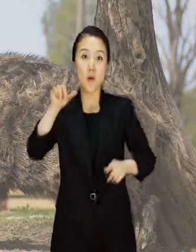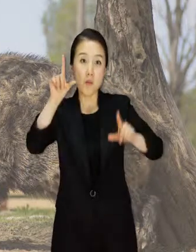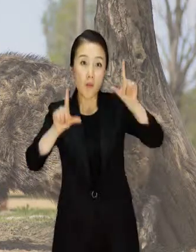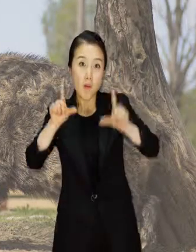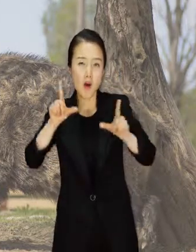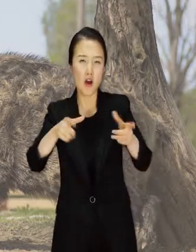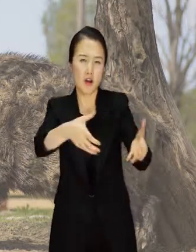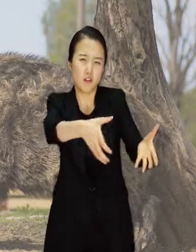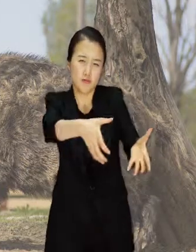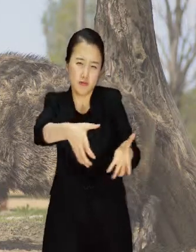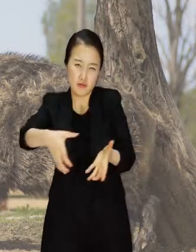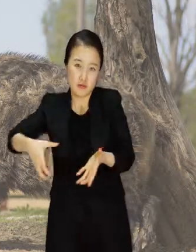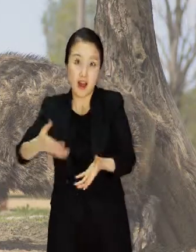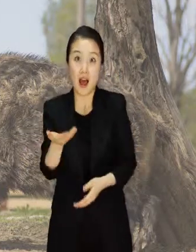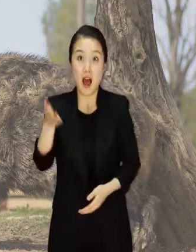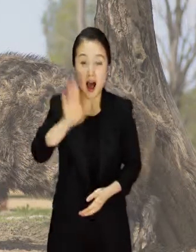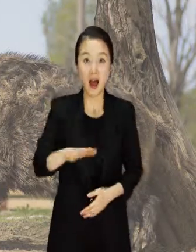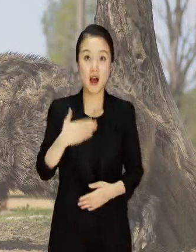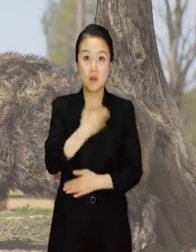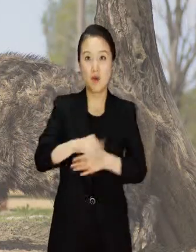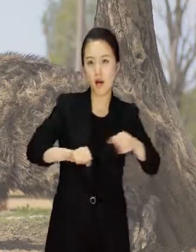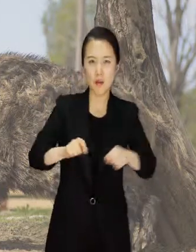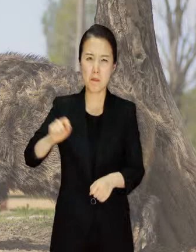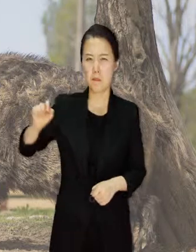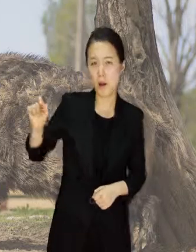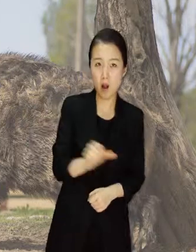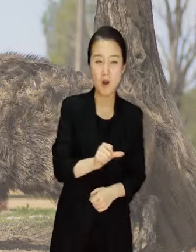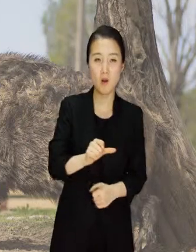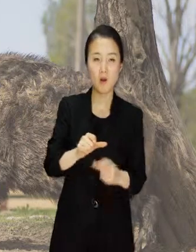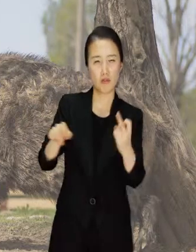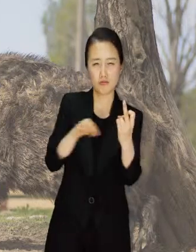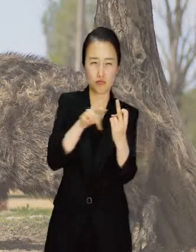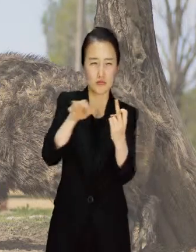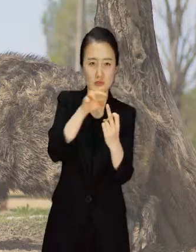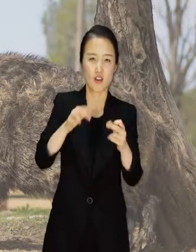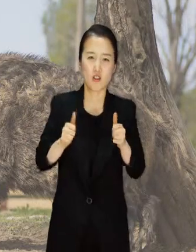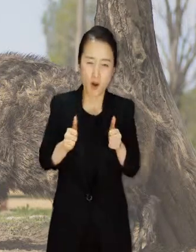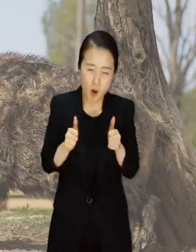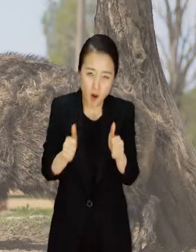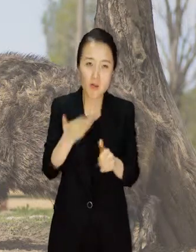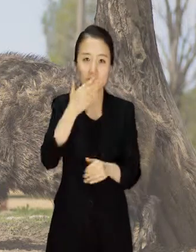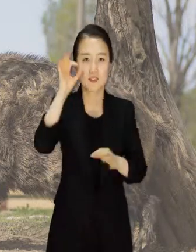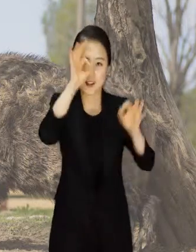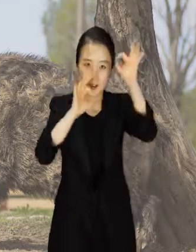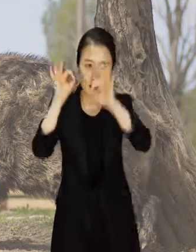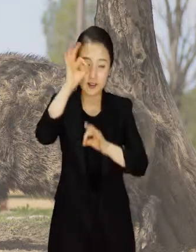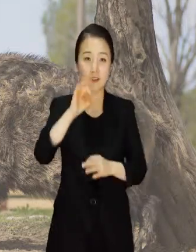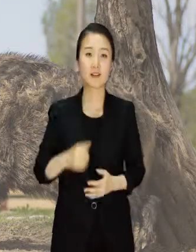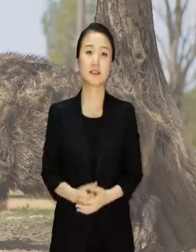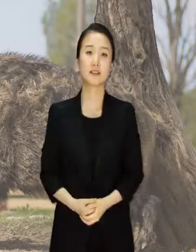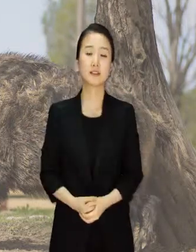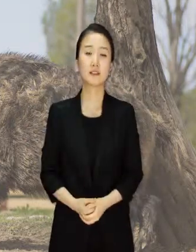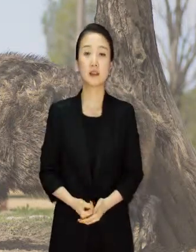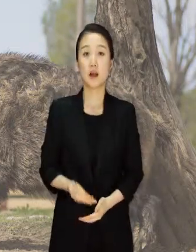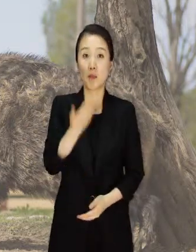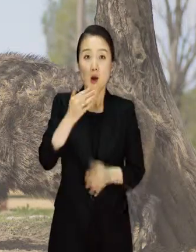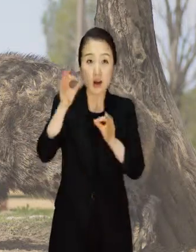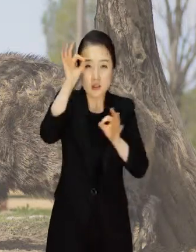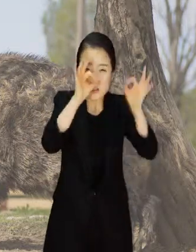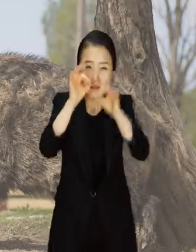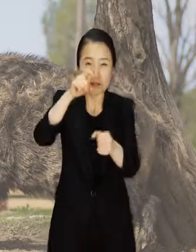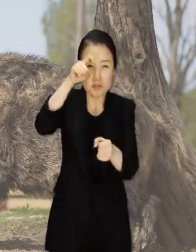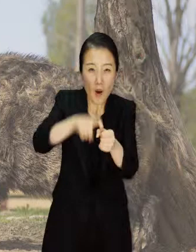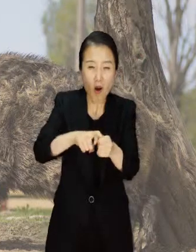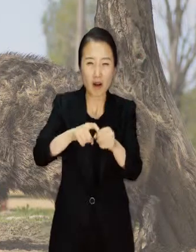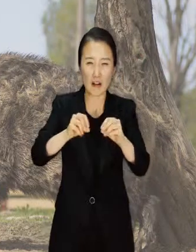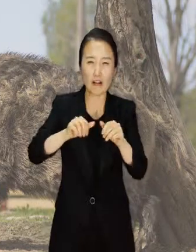둔해 보이지만 몸놀림이 무척 빨라서 온 산을 부지런히 다니며 먹이를 찾지.